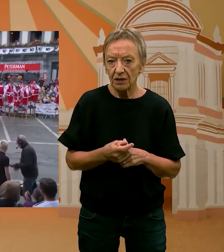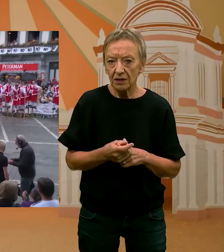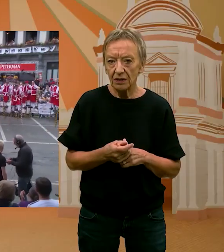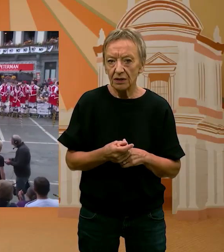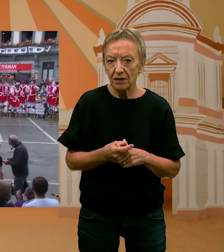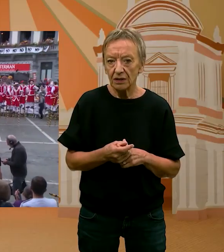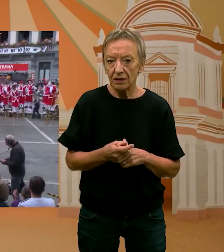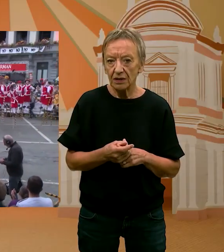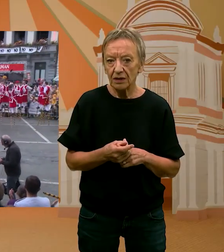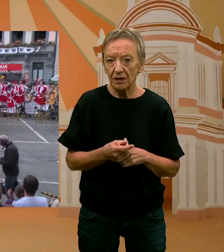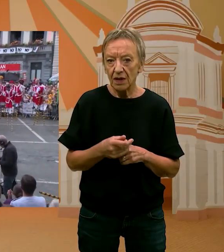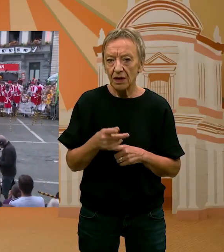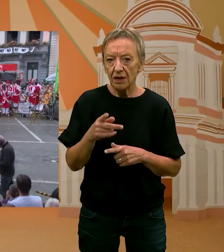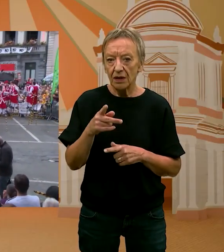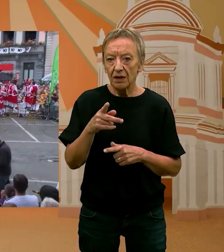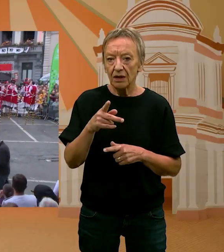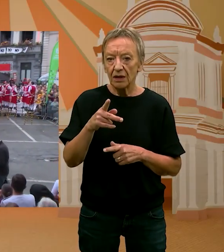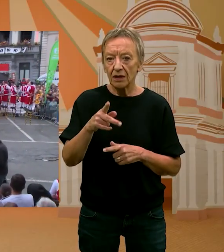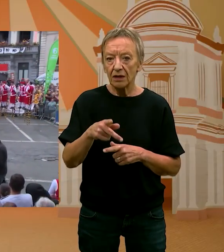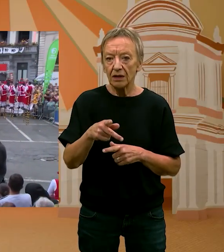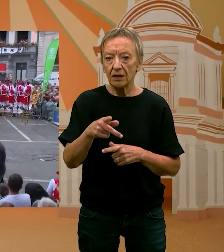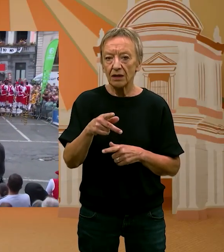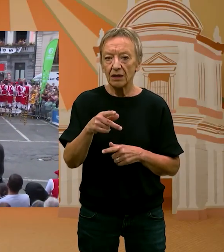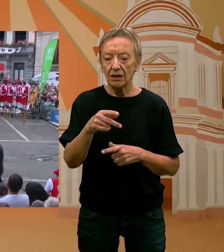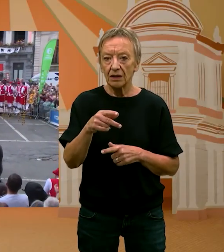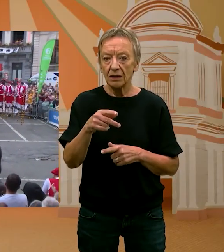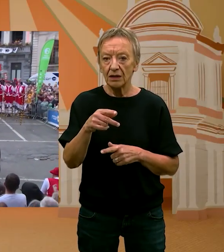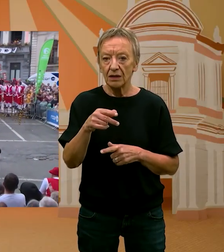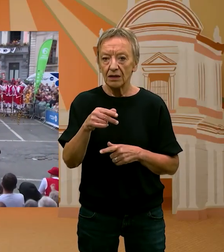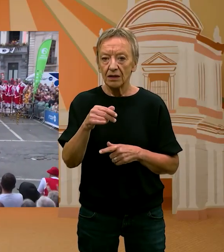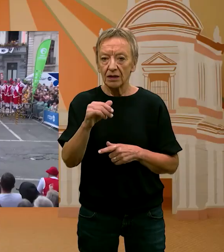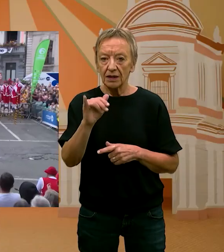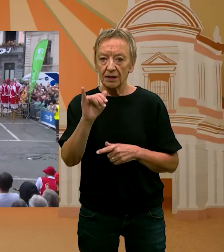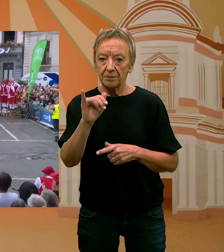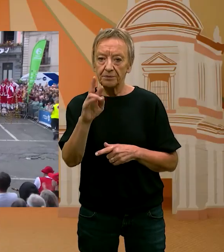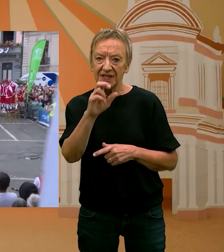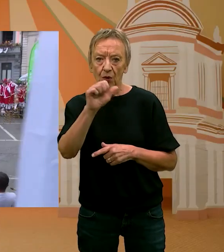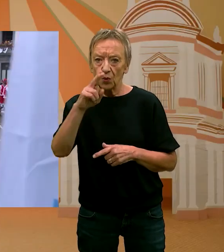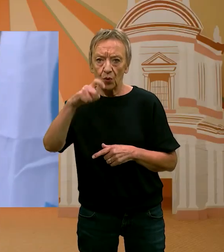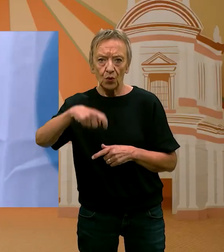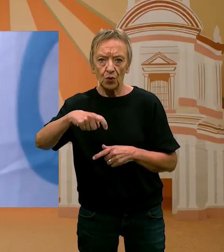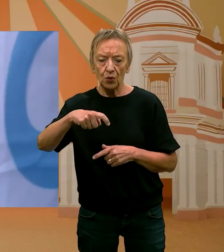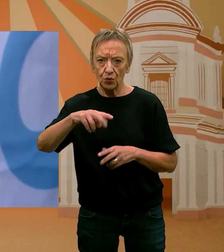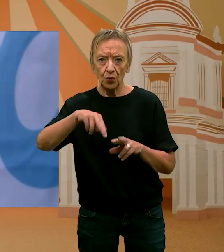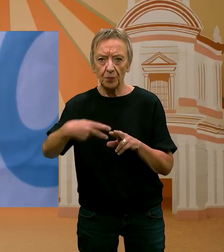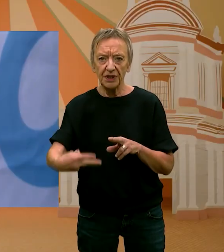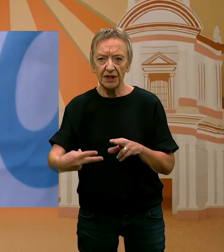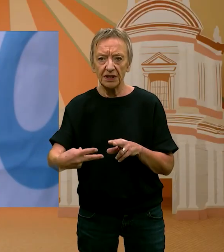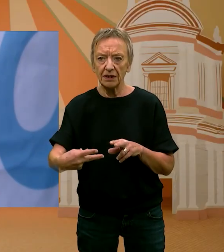je n'arrive pas bien à distinguer avec les échasses, mais j'ai l'impression que oui. C'est Olivier. Olivier qui a déjà remporté. Oui, qui a déjà